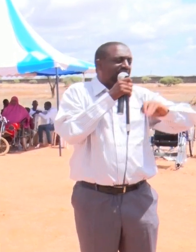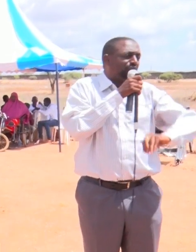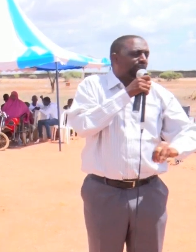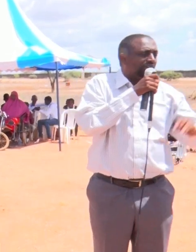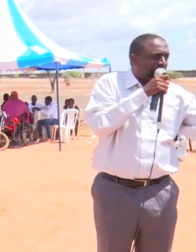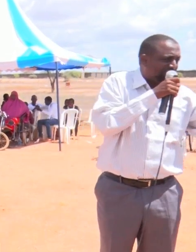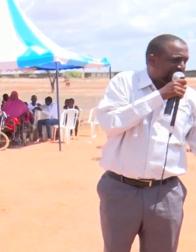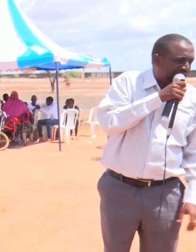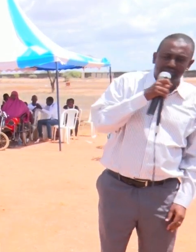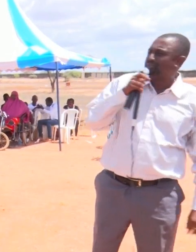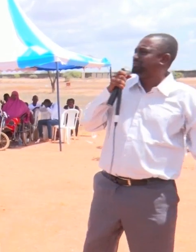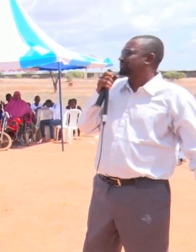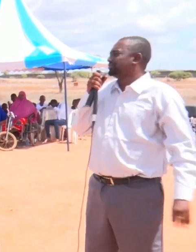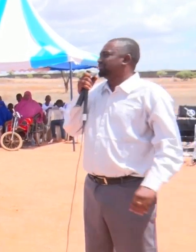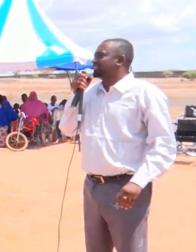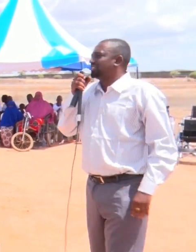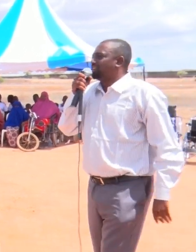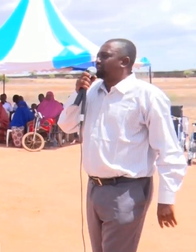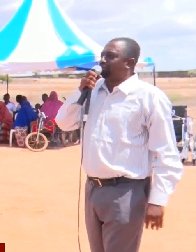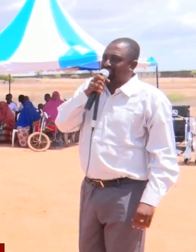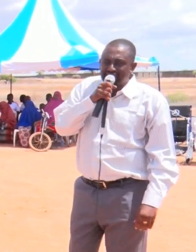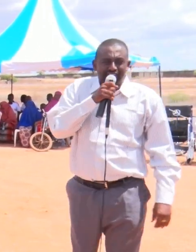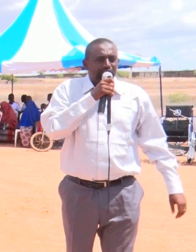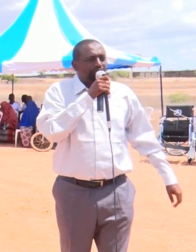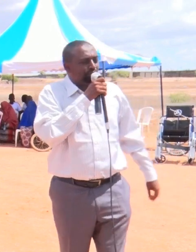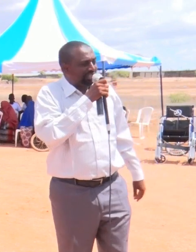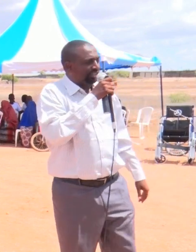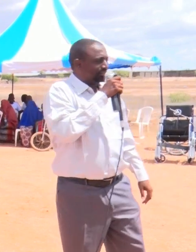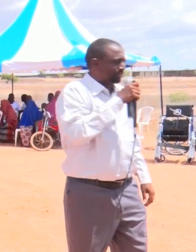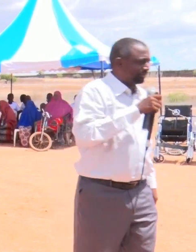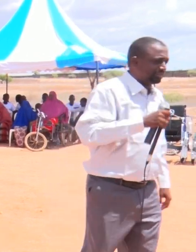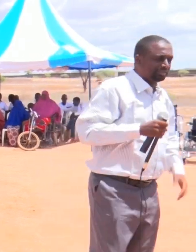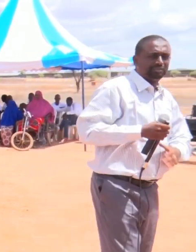in laga caawiyana waa codsanaynaa. Mahadsanidiin, soona dhowaada.